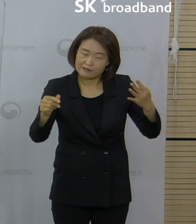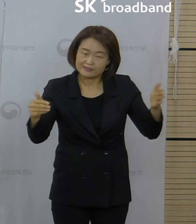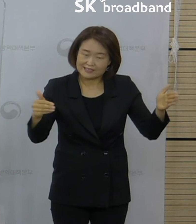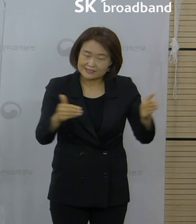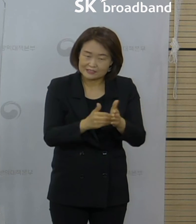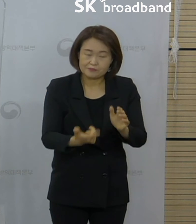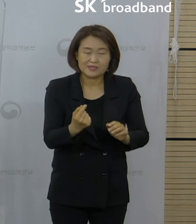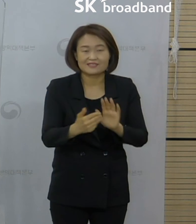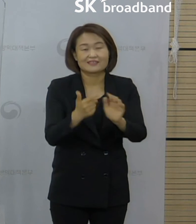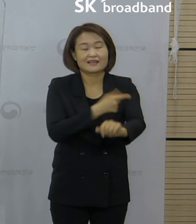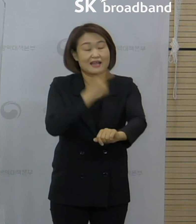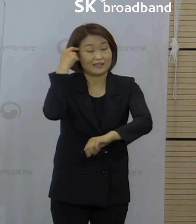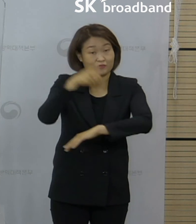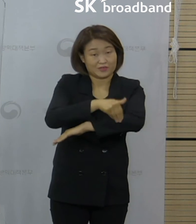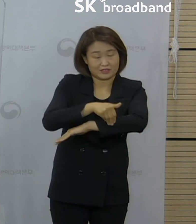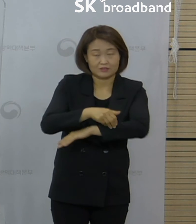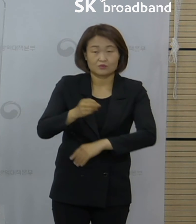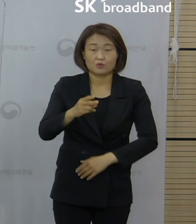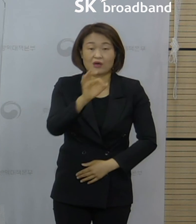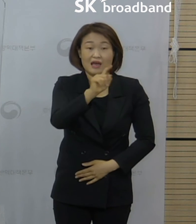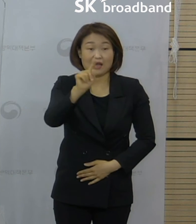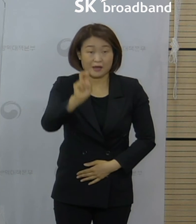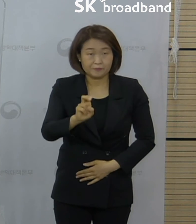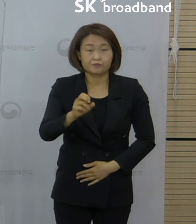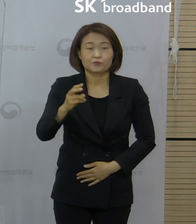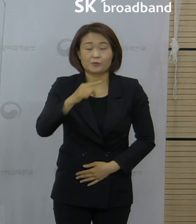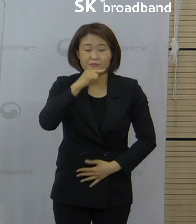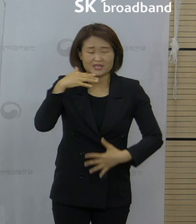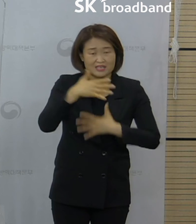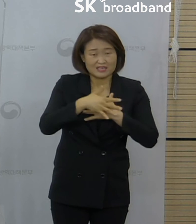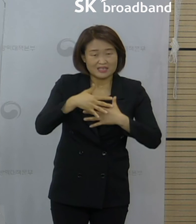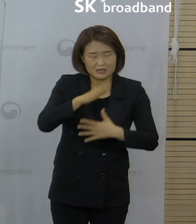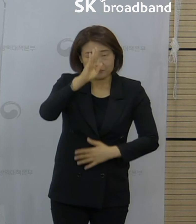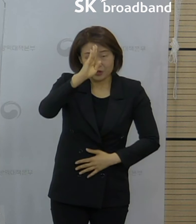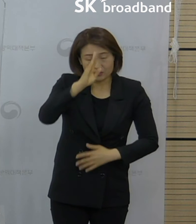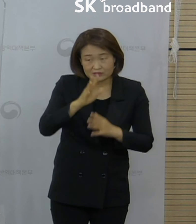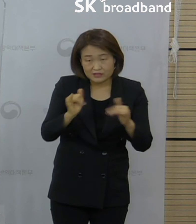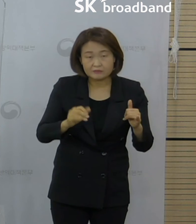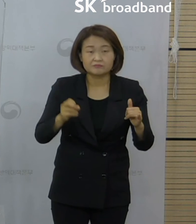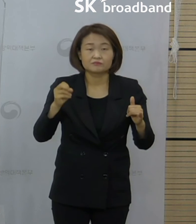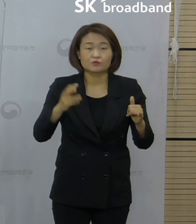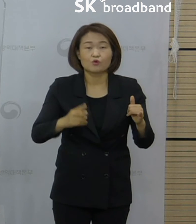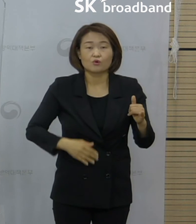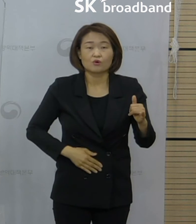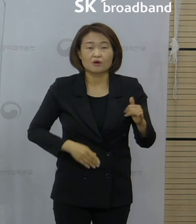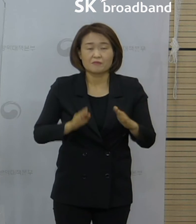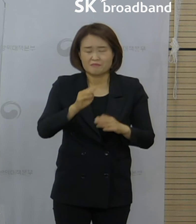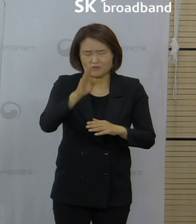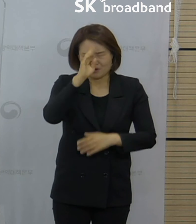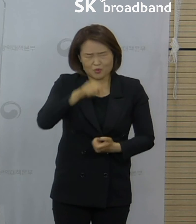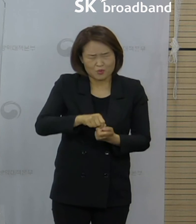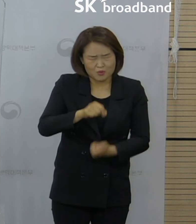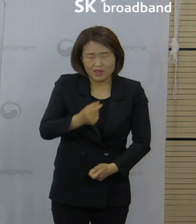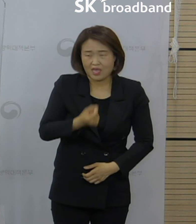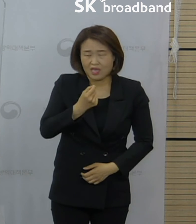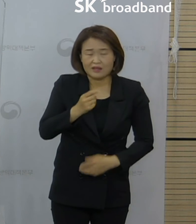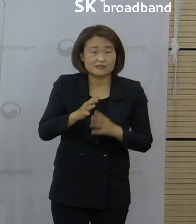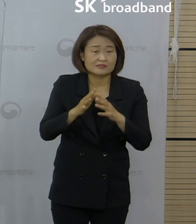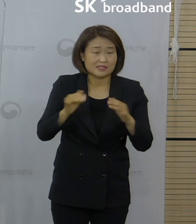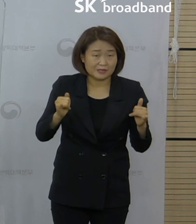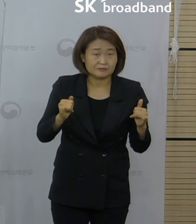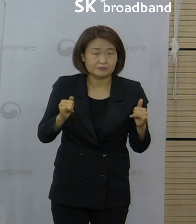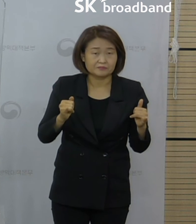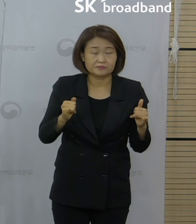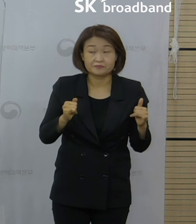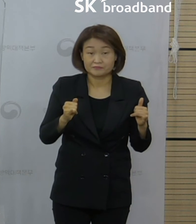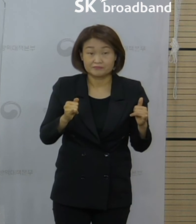이제 암이라든지 심내혈관 질환자나 희귀 질환자처럼 만성 질환자 중에서 우선적으로 접종이 시행이 돼야 될